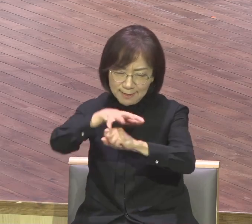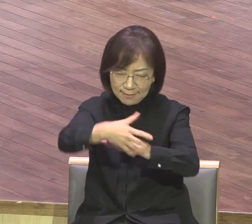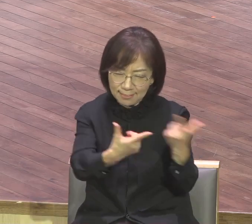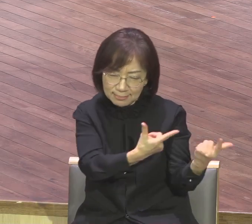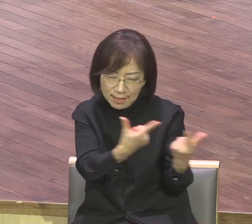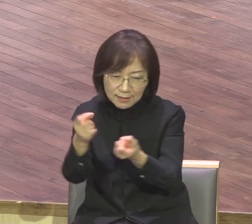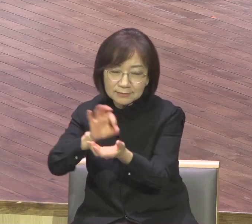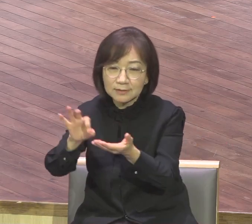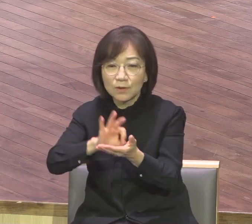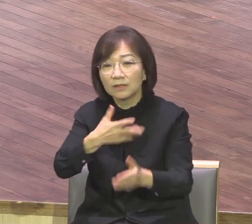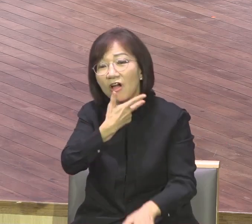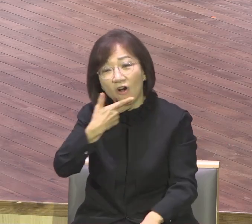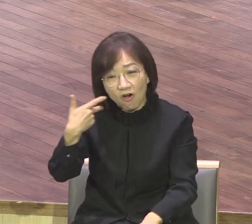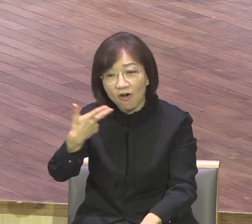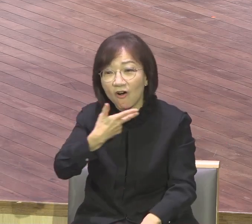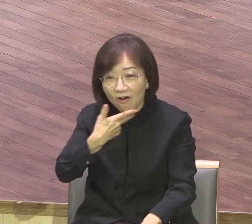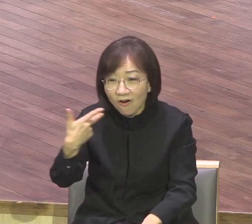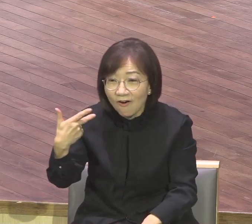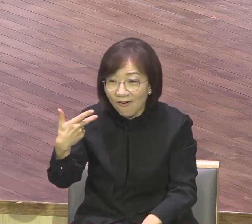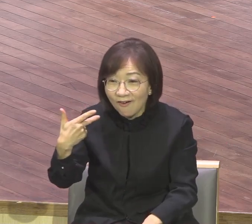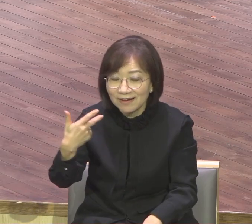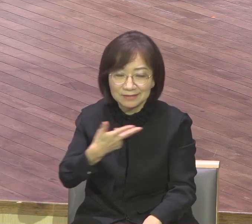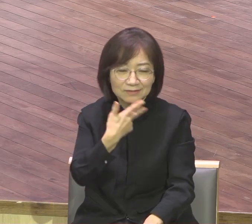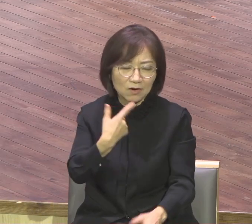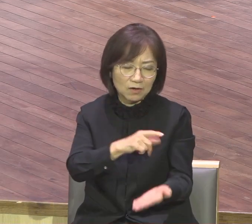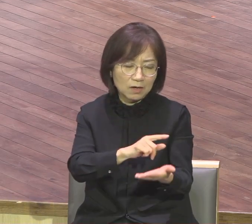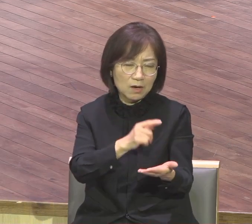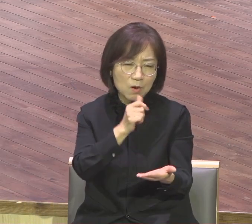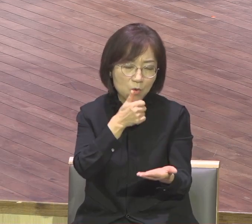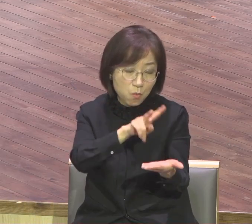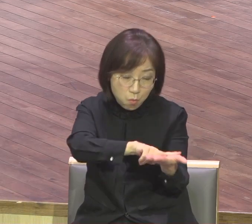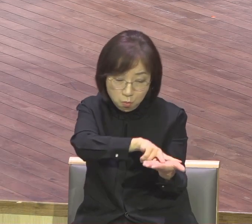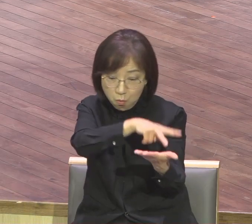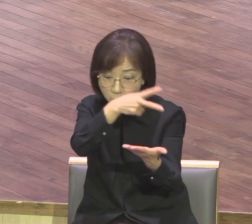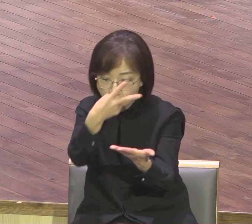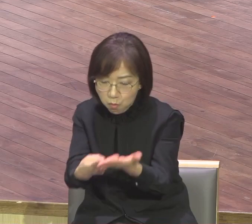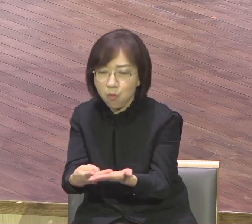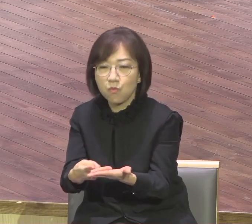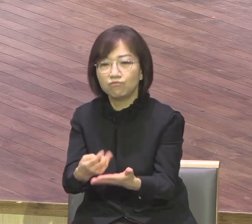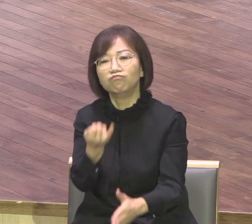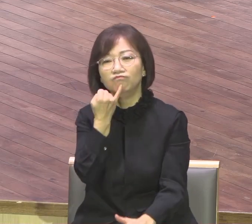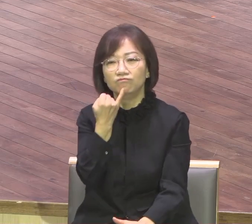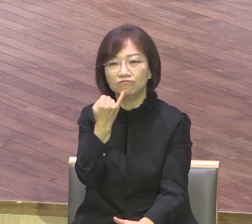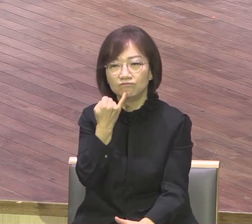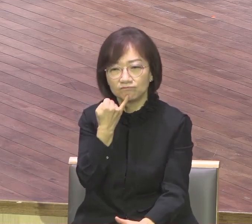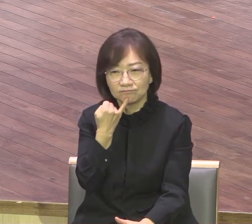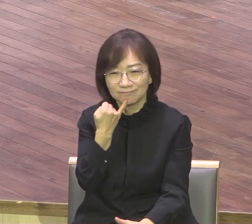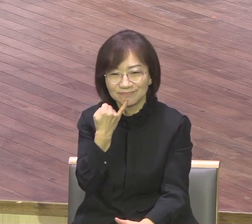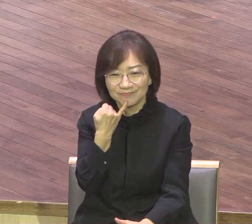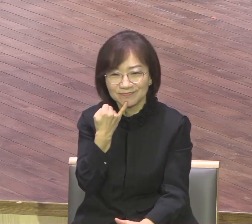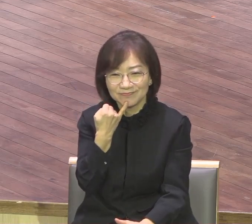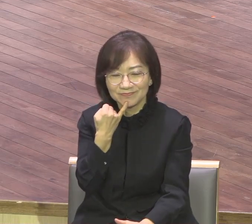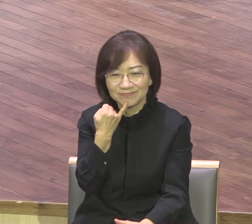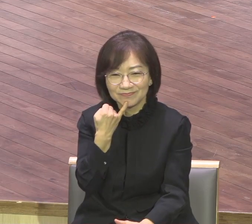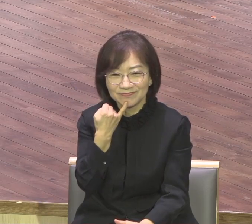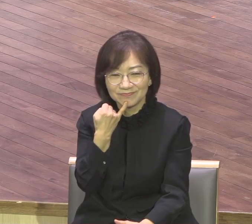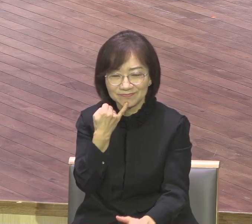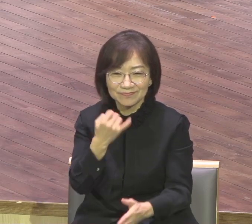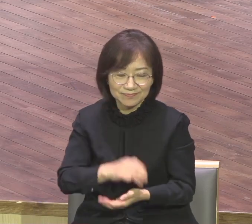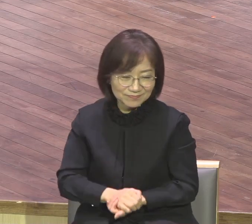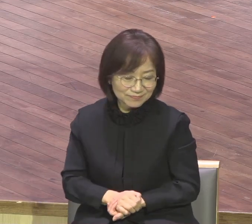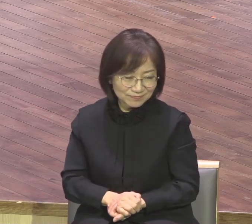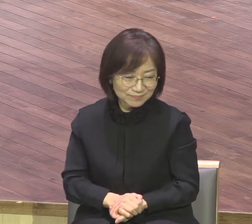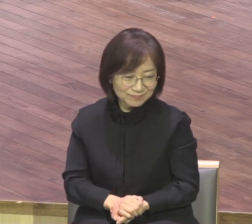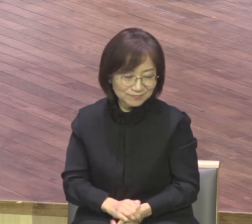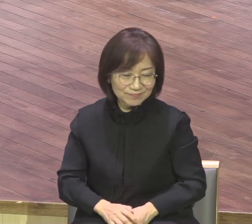공통 용어잖아요. 영어로만 번역해도 엄청난 효과가 나올 수 있어요. 제일 첫 그때 시작을 하면 우리에게 얼마나 많은 번역할